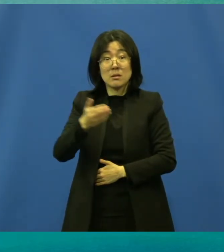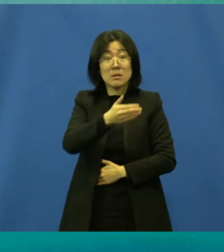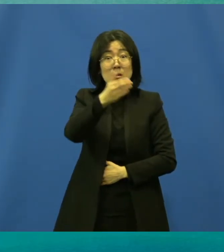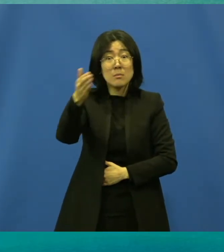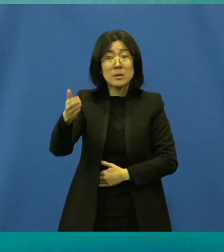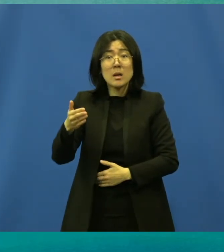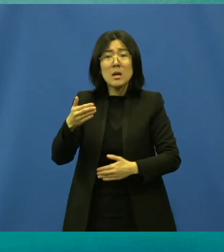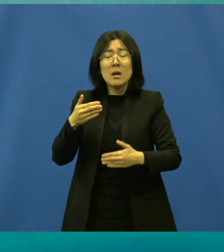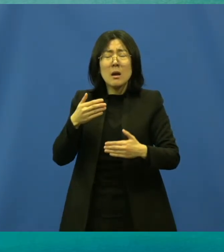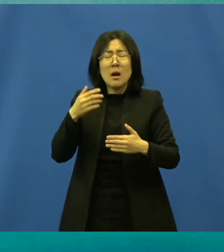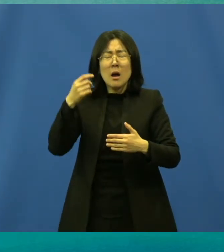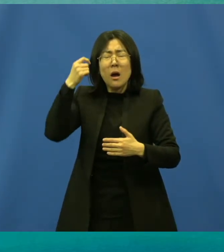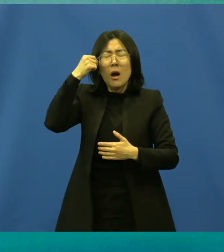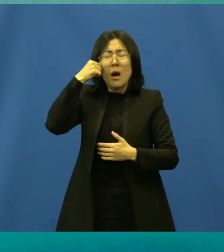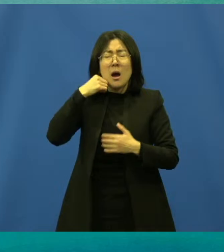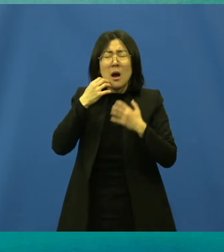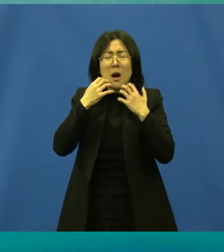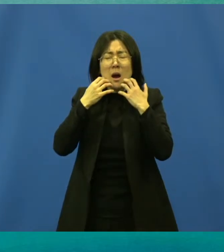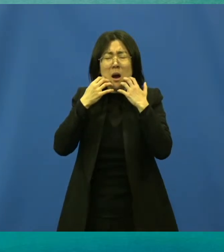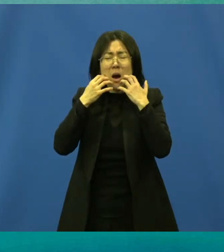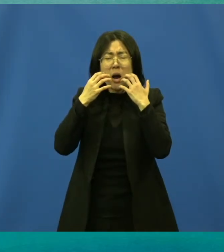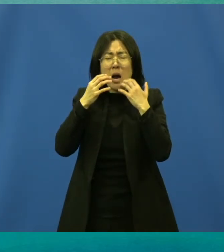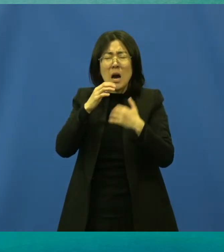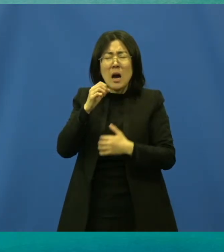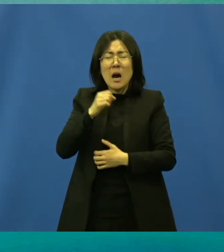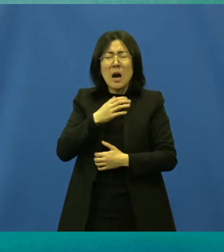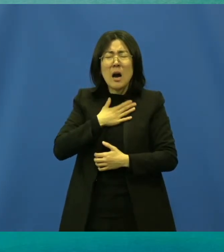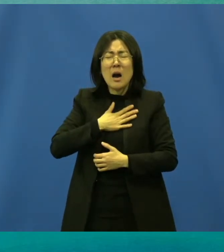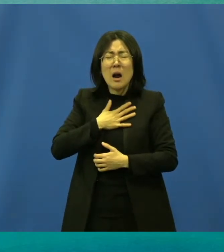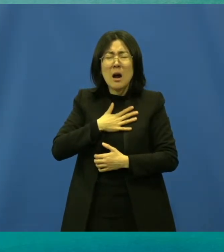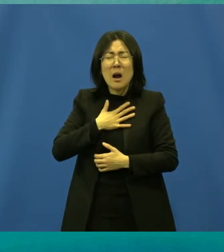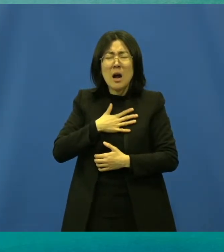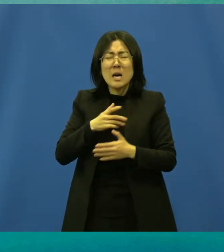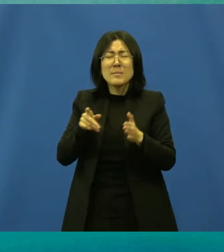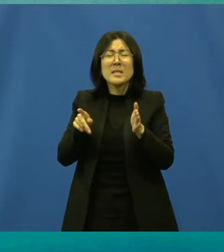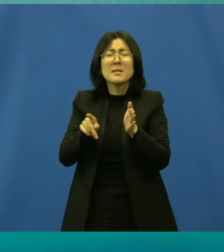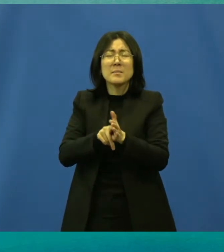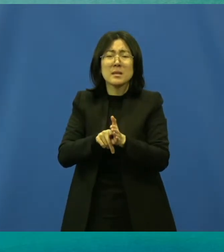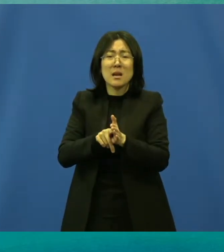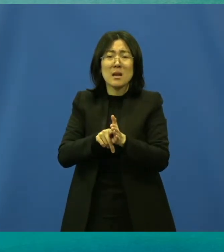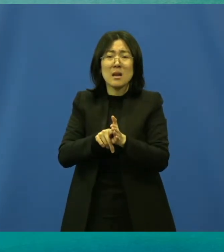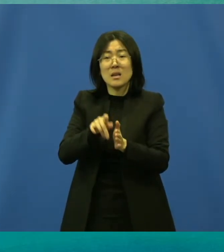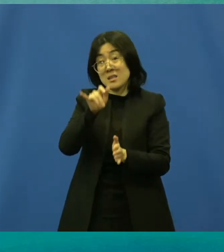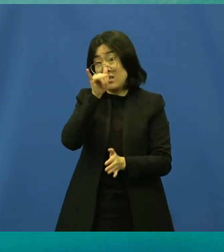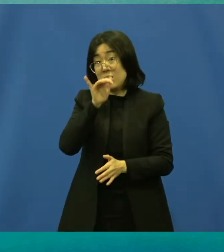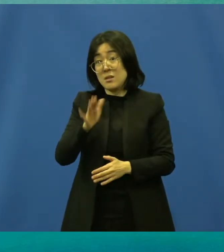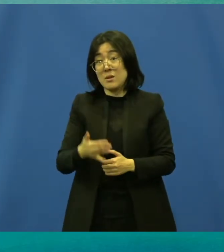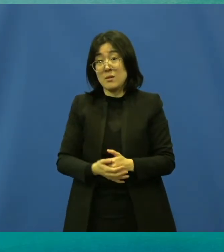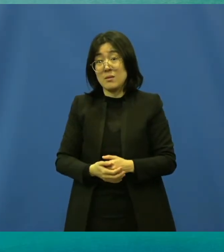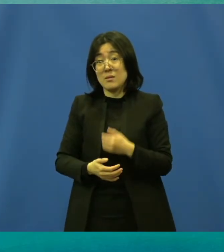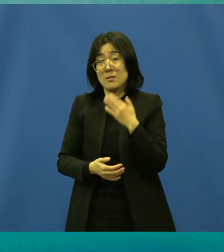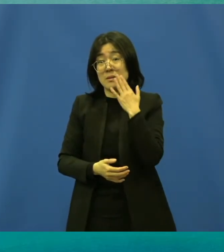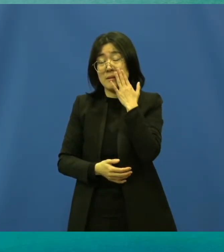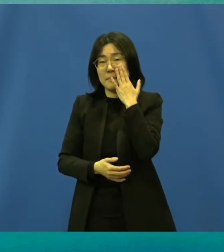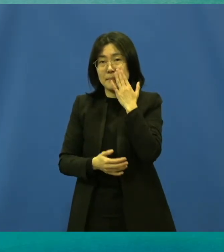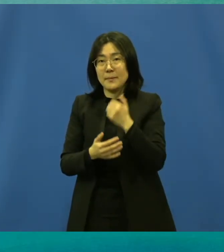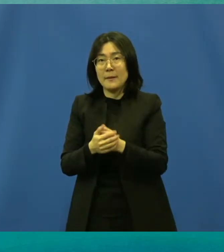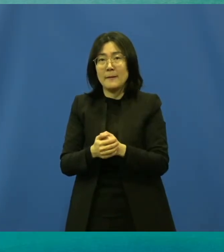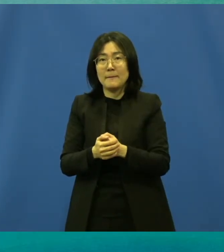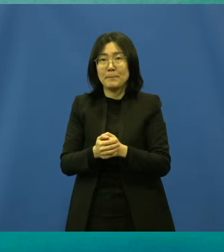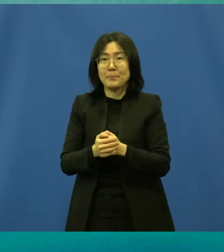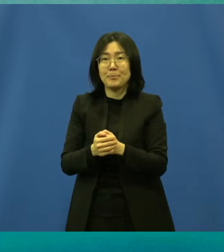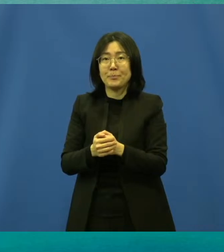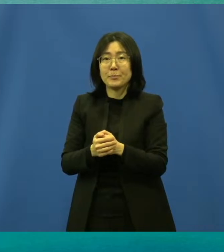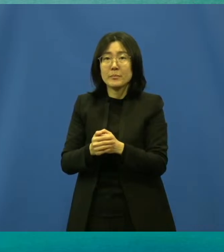하나님은 당신의 하신 말씀을 그대로 이루시는 분이에요. 그러면 우리는 그